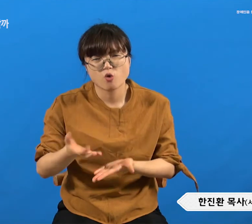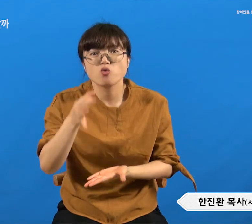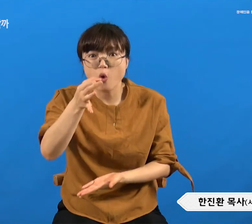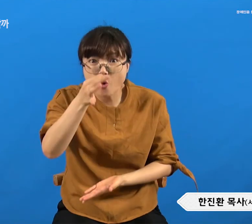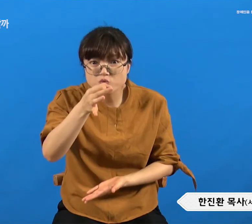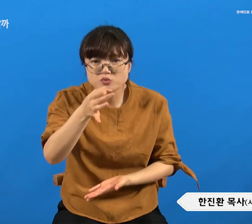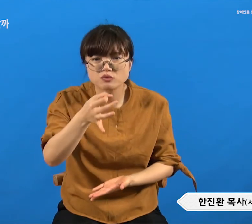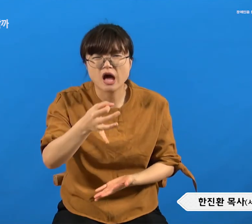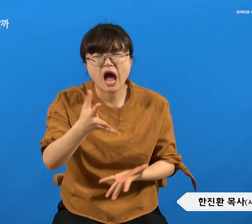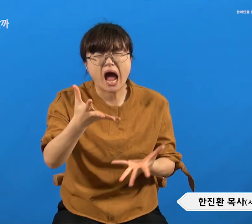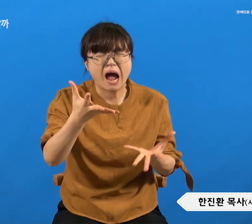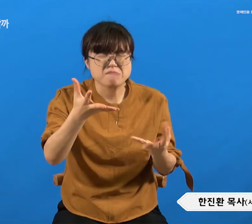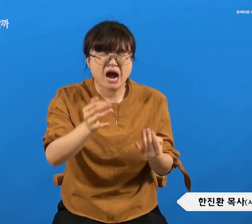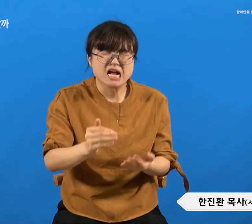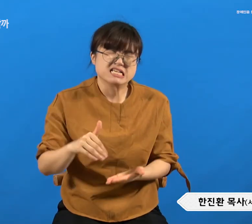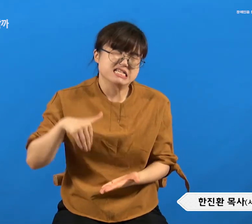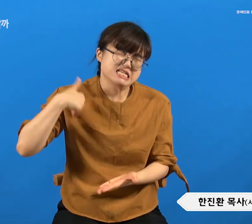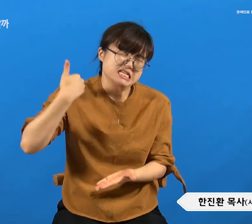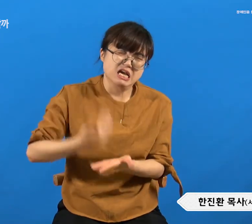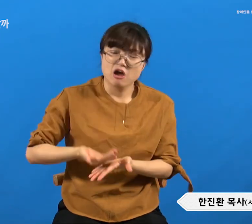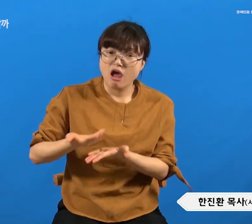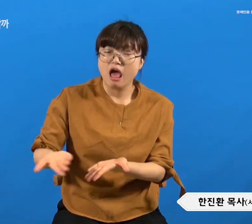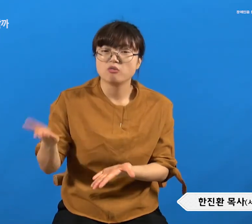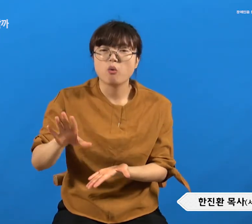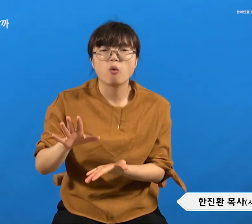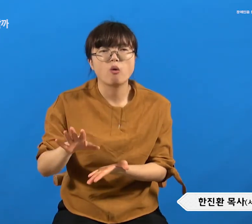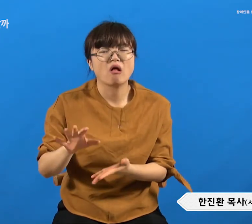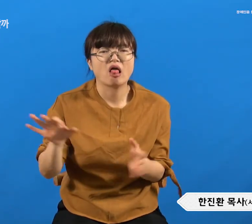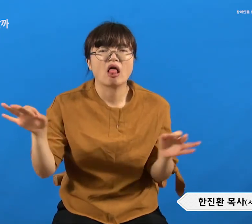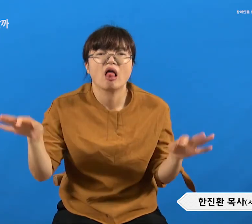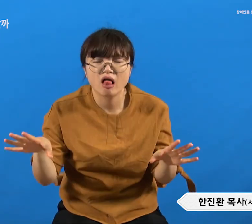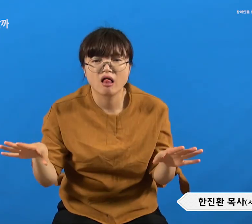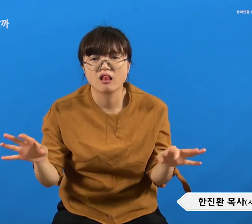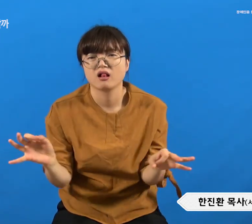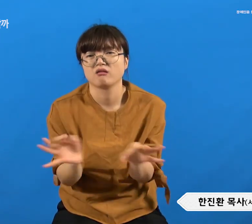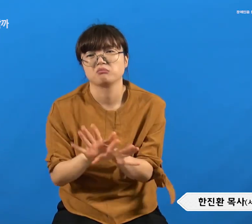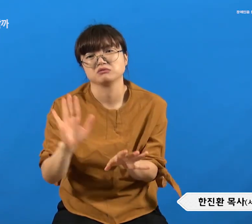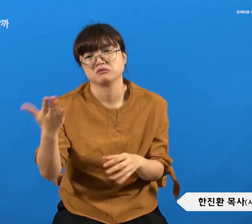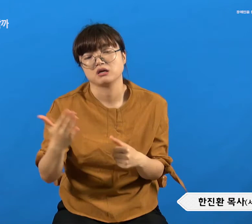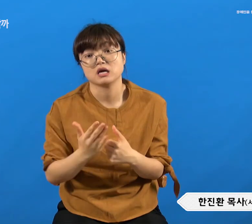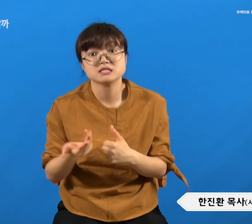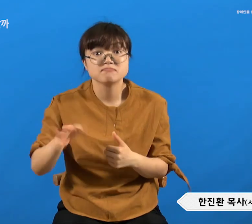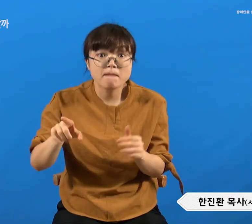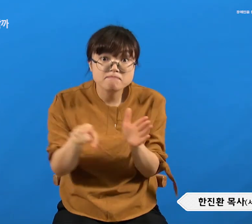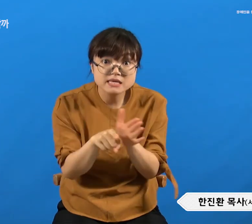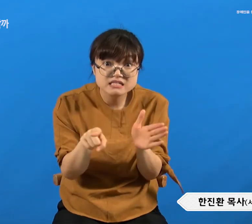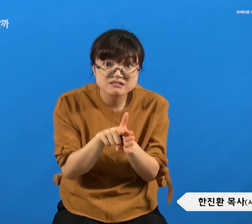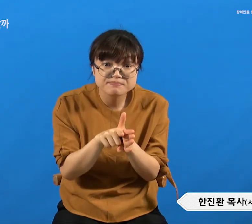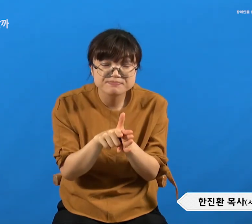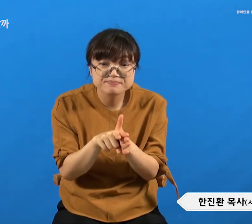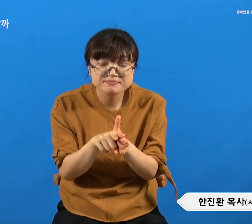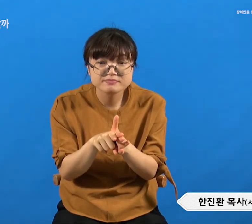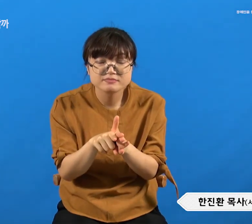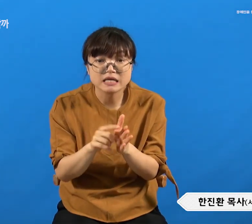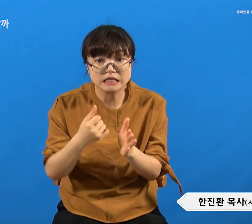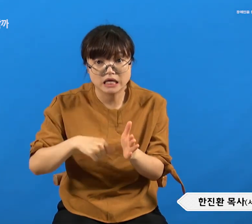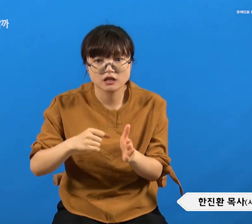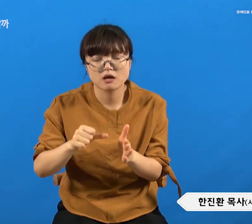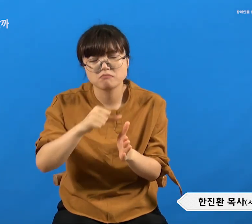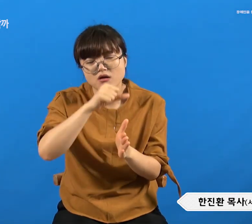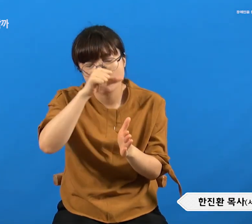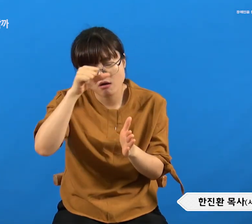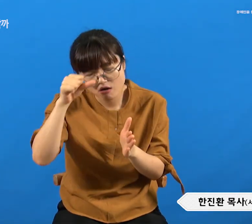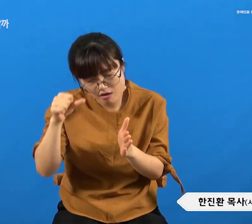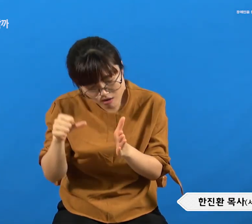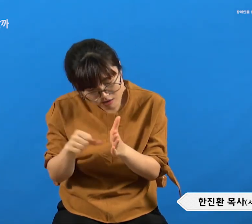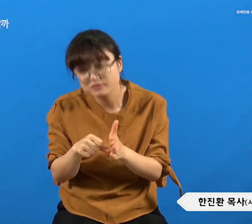돈이야 아무리 많이 남겨둔들 그게 얼마나 갈까? 그러나 믿음은 자녀들의 평생을